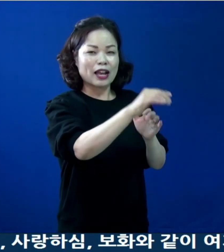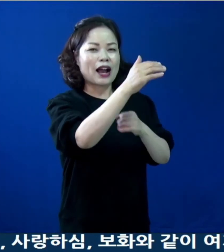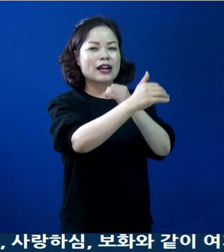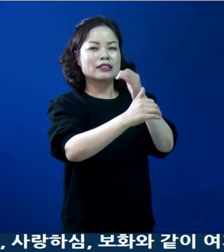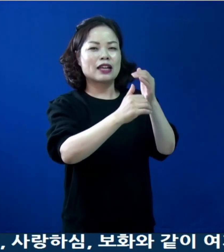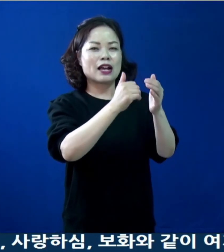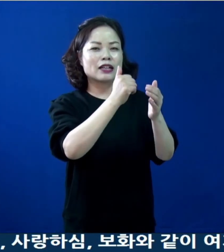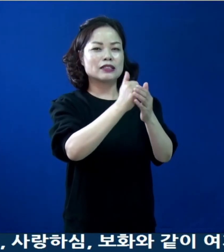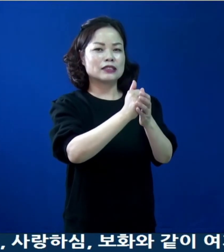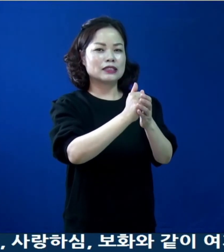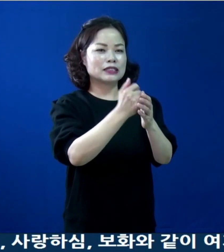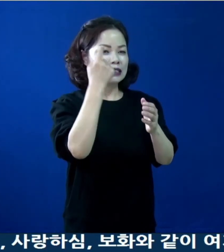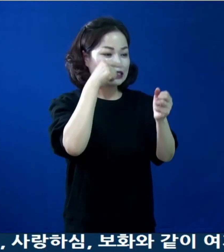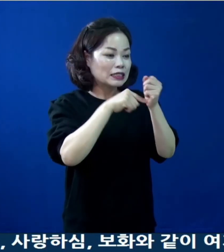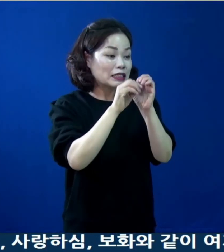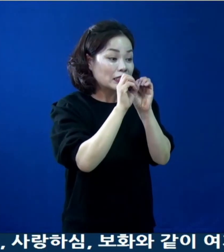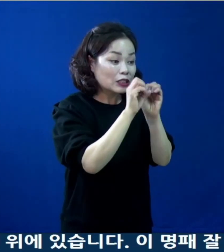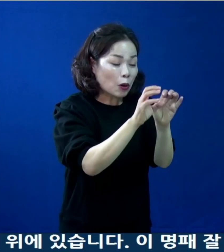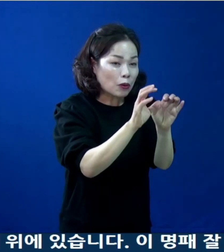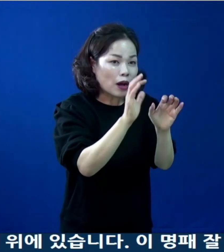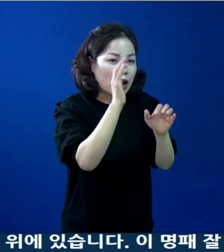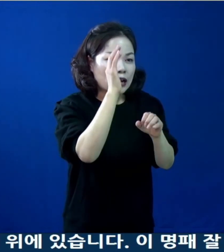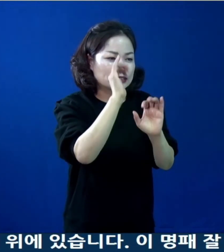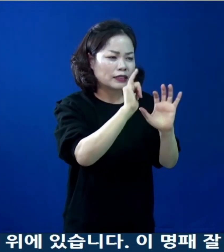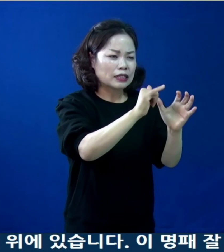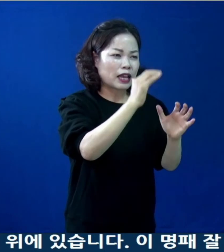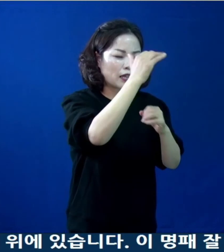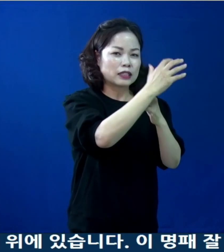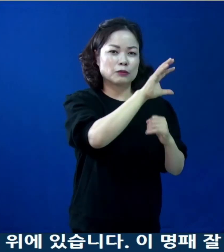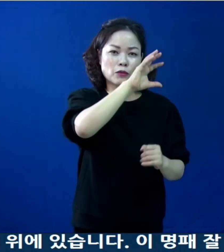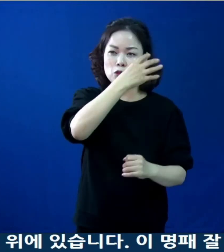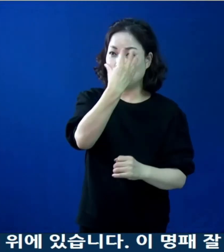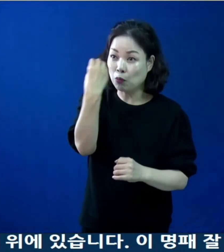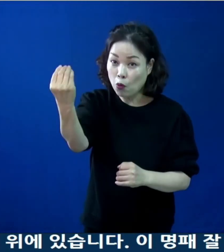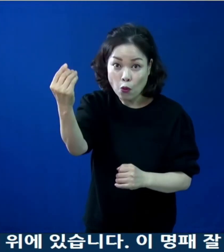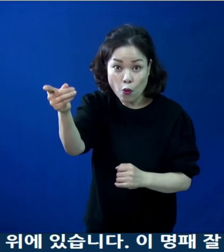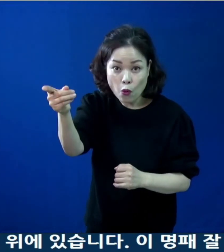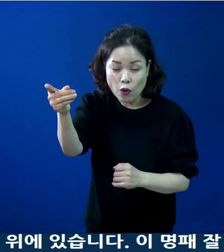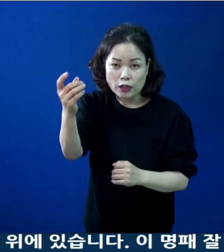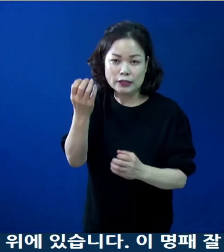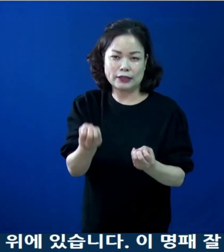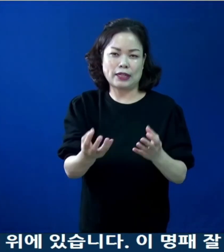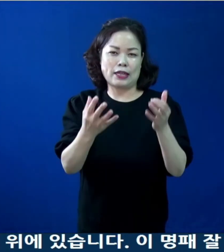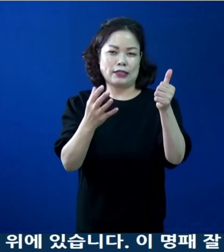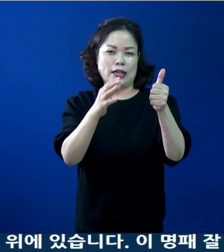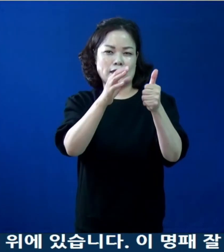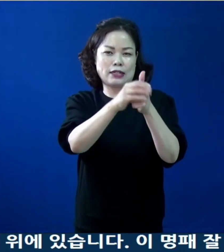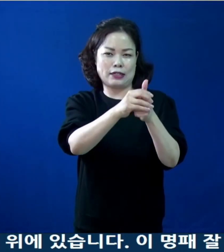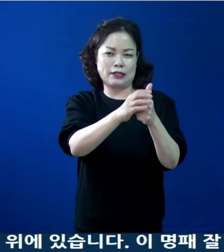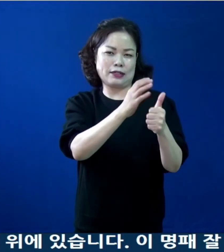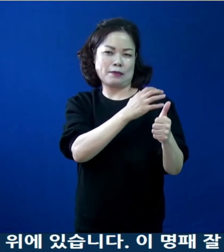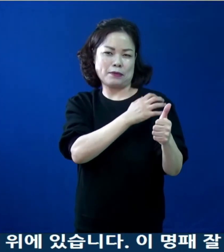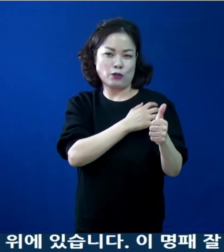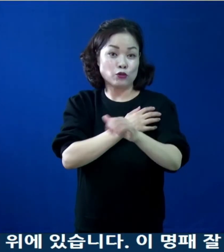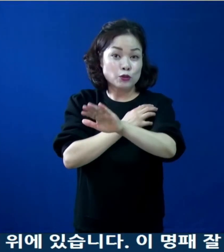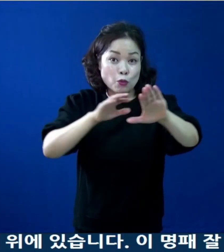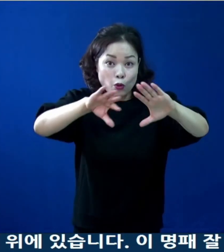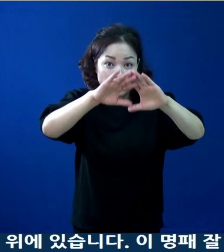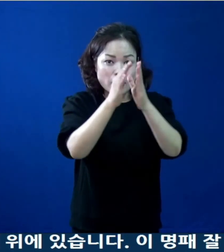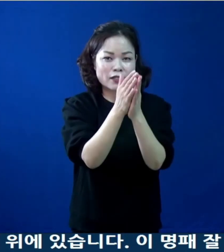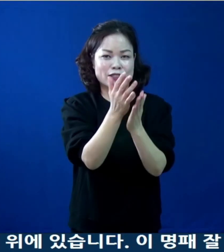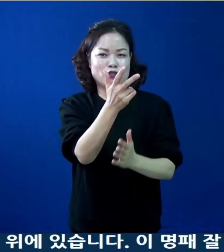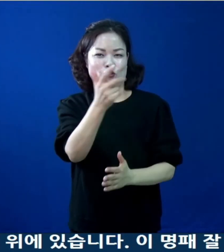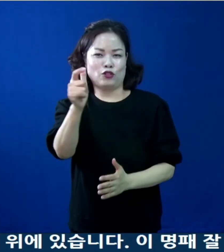하나님의 뜻을 전파하고 세상에 하나님을 볼 수 있게 하는 제사장의 사명을 잘 감당하는 우리 모두가 되기를 주의